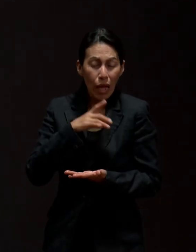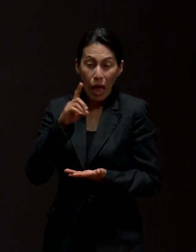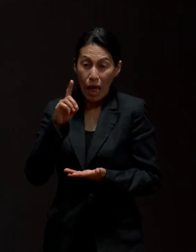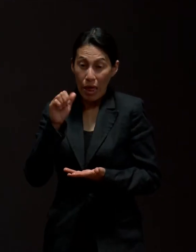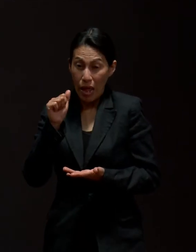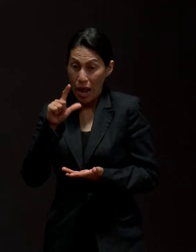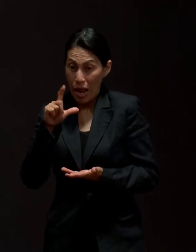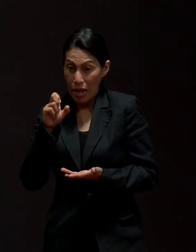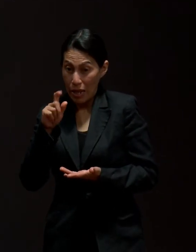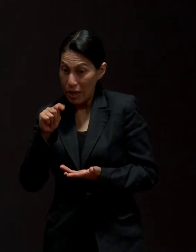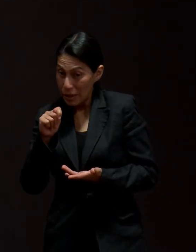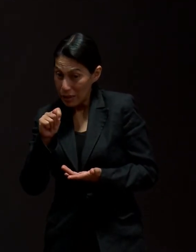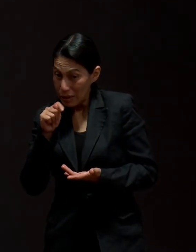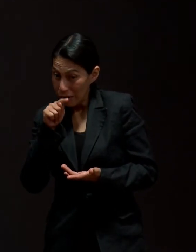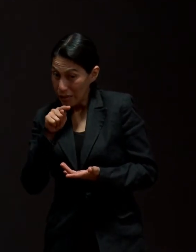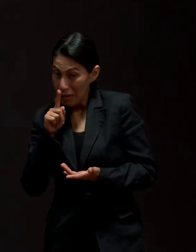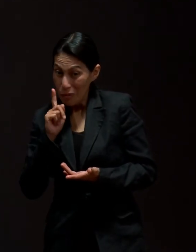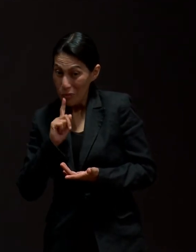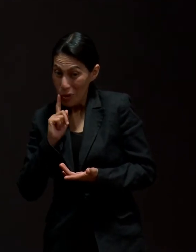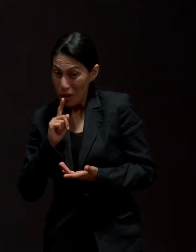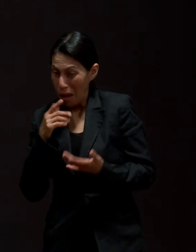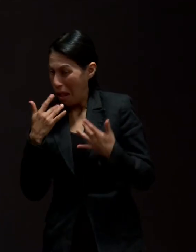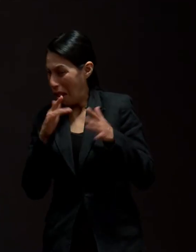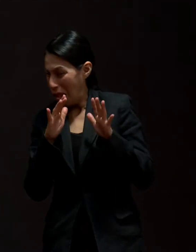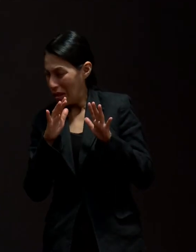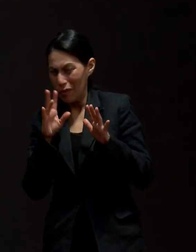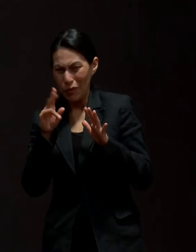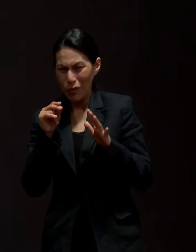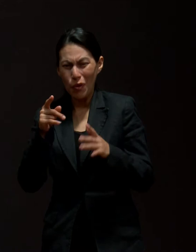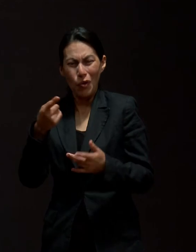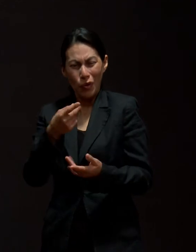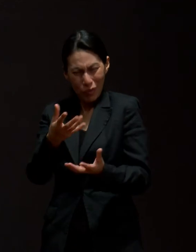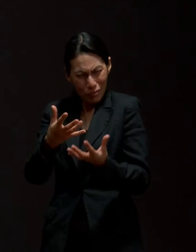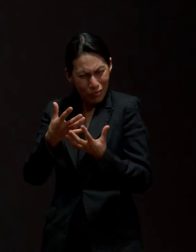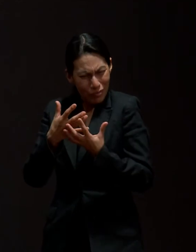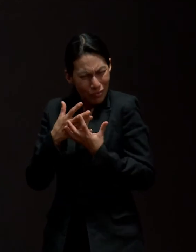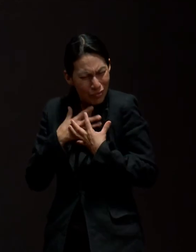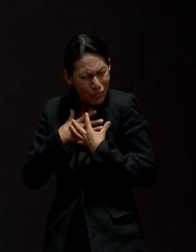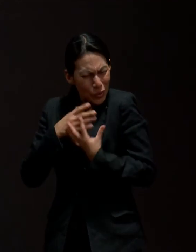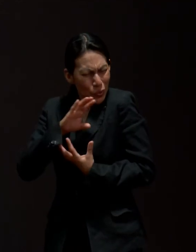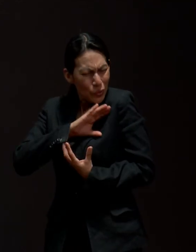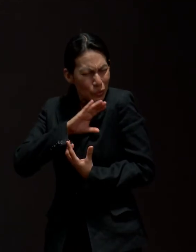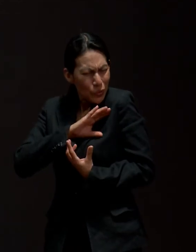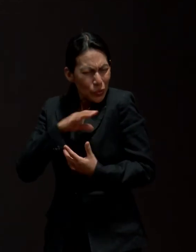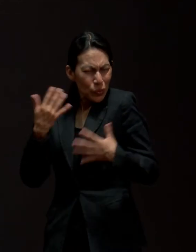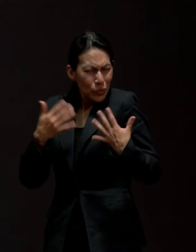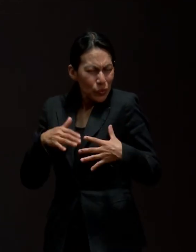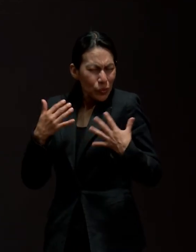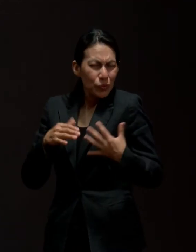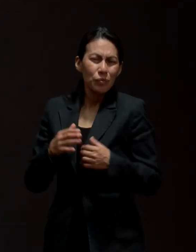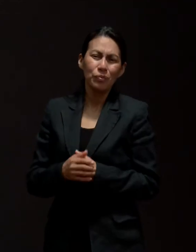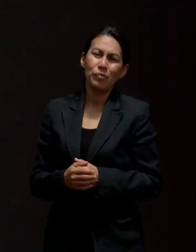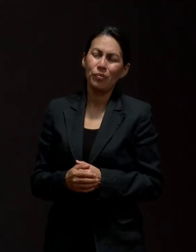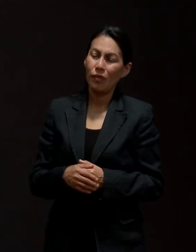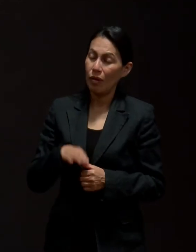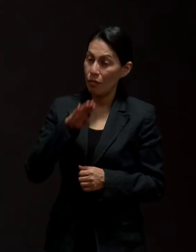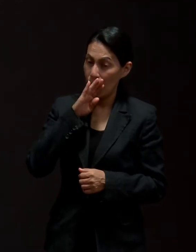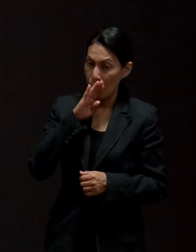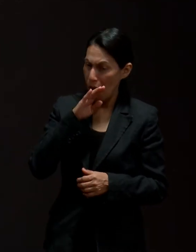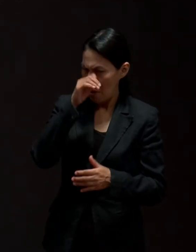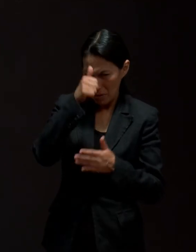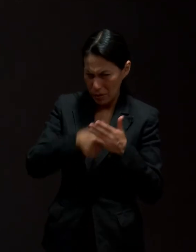enfermito. Entonces ya lo sentimos como que Dalet no es cualquiera, es nuestra. Ya lo sentimos nuestro. O las personas ya